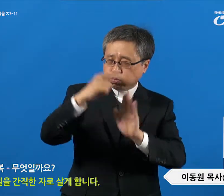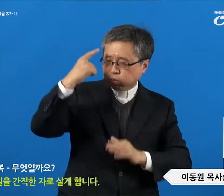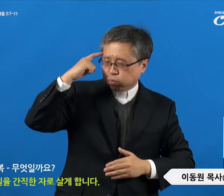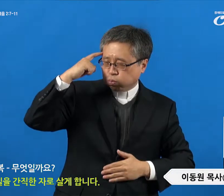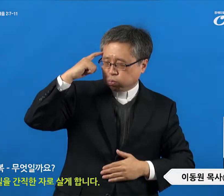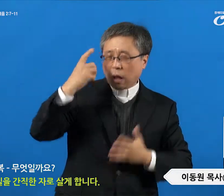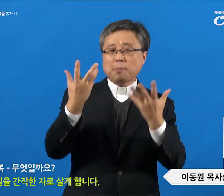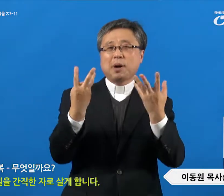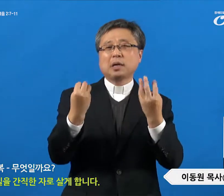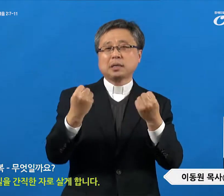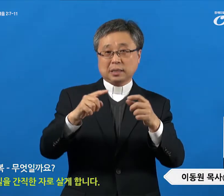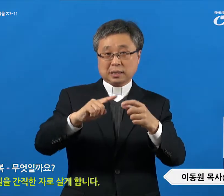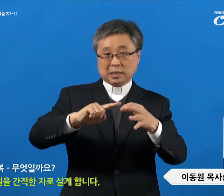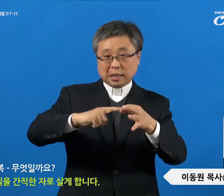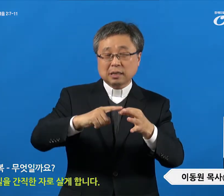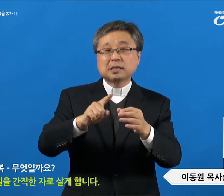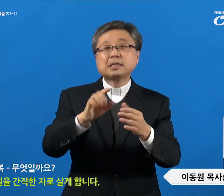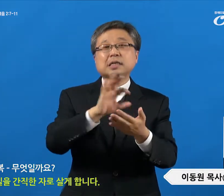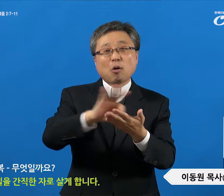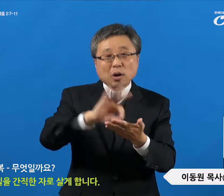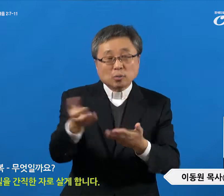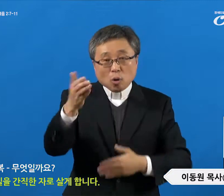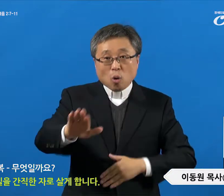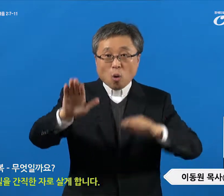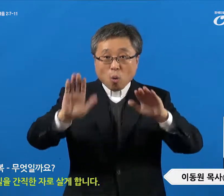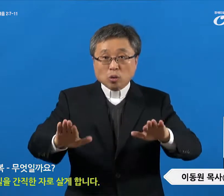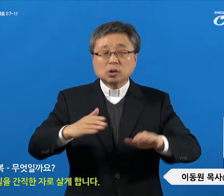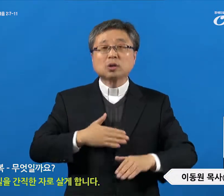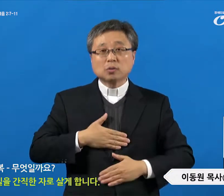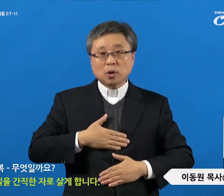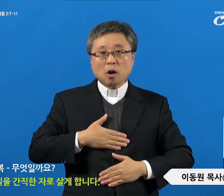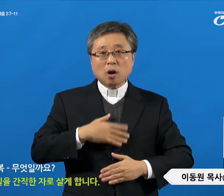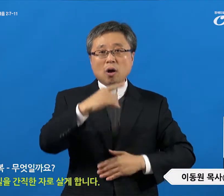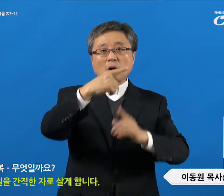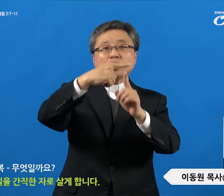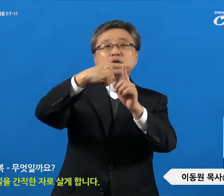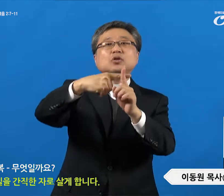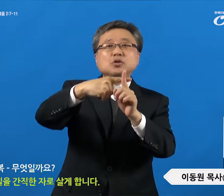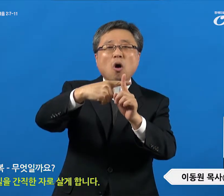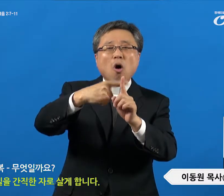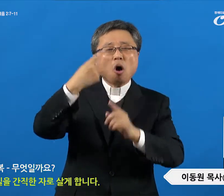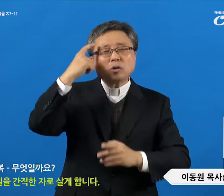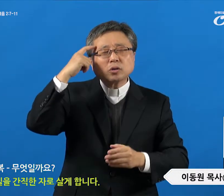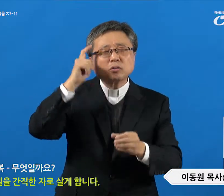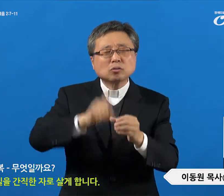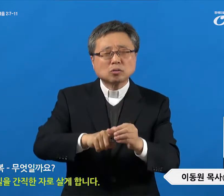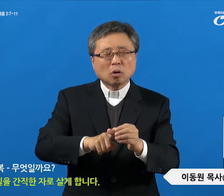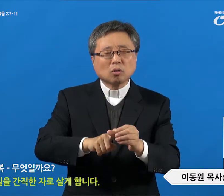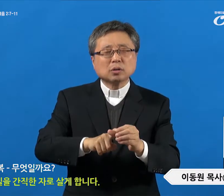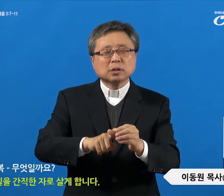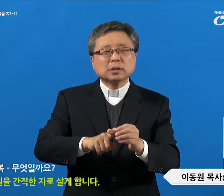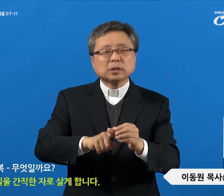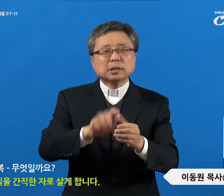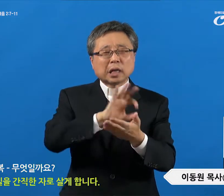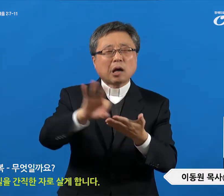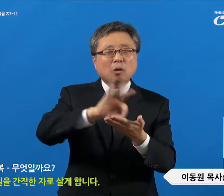많이 쓰지만 저는 오늘 이 단어를 아주 긍정적으로 사용하려고 합니다. 성경이 그렇게 사용하고 있어요.